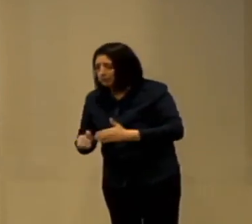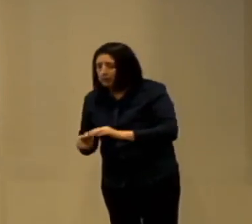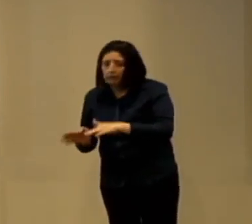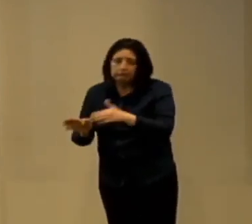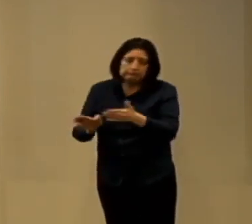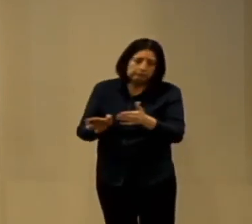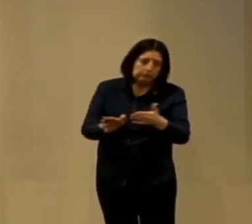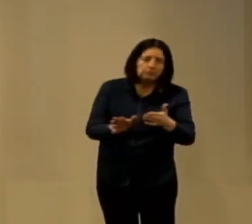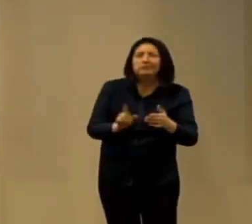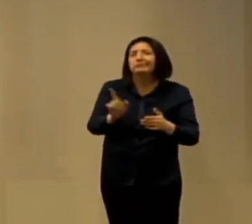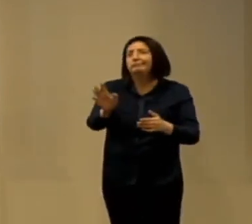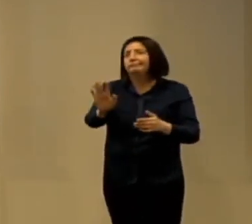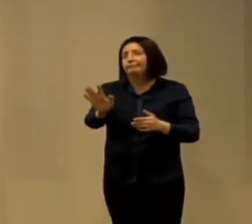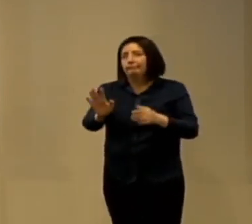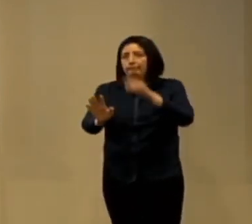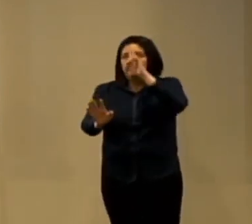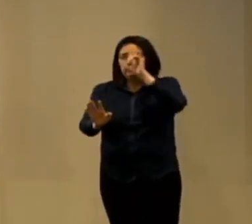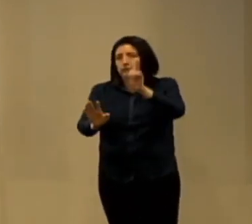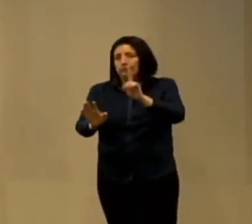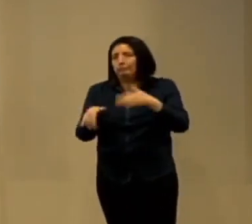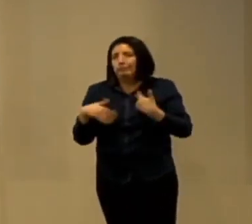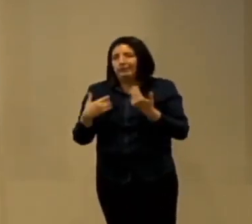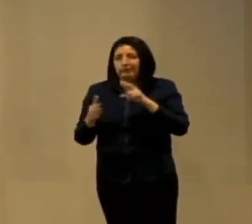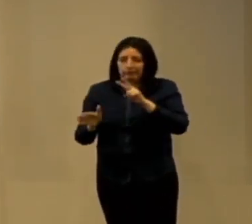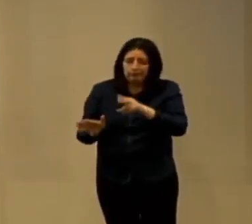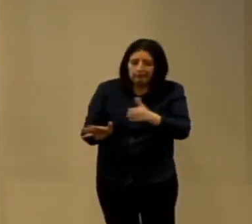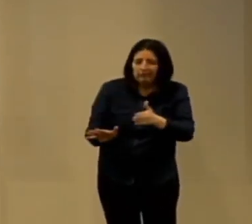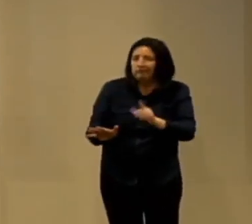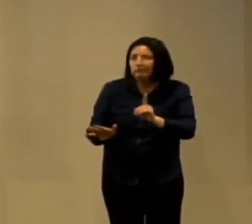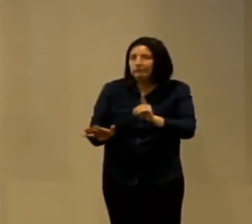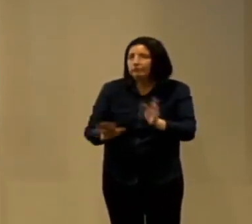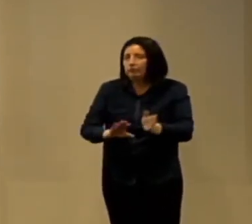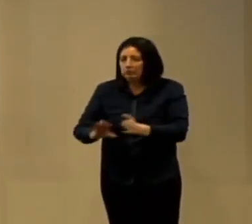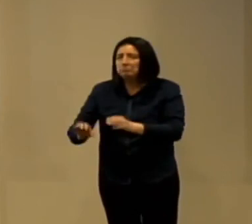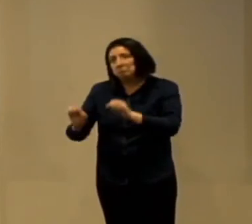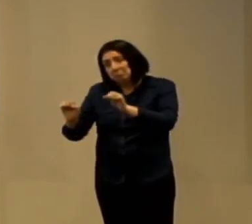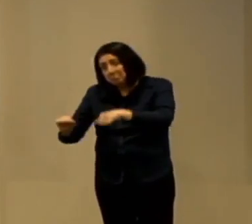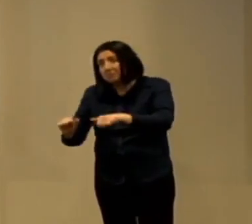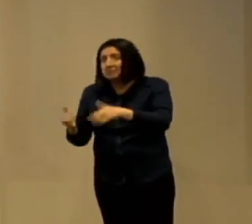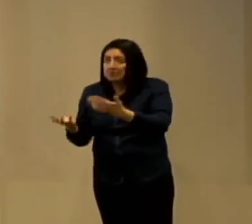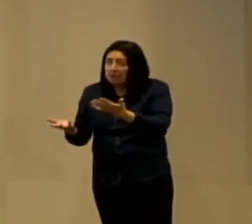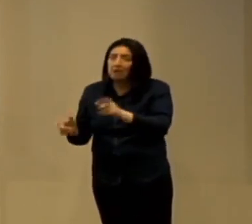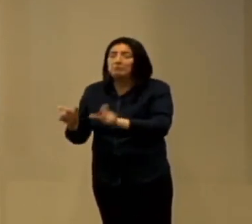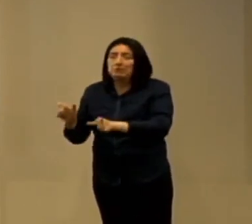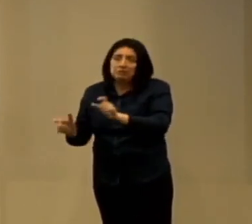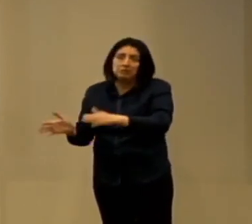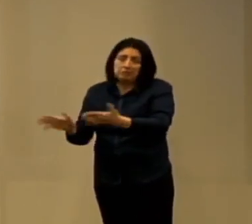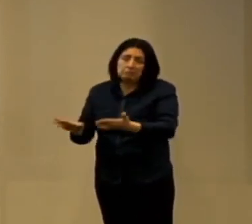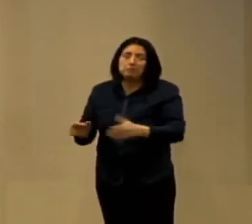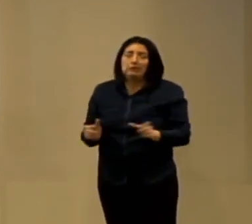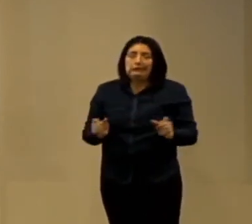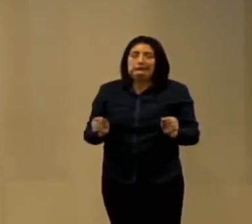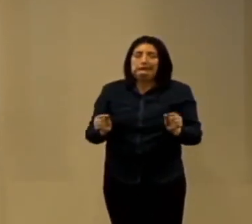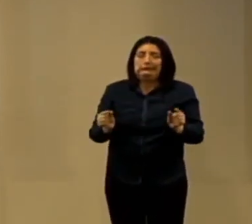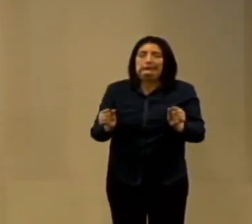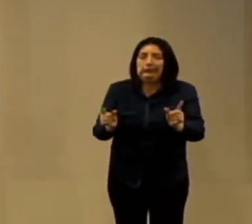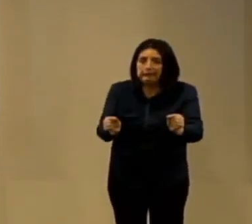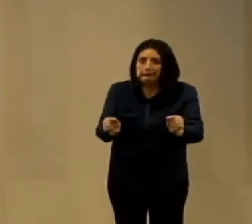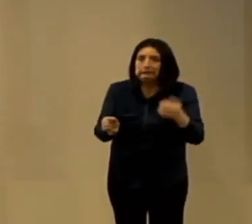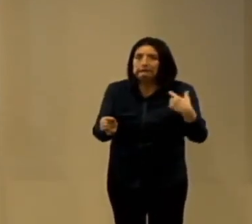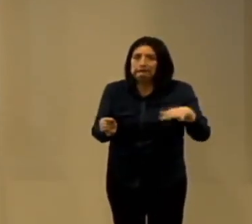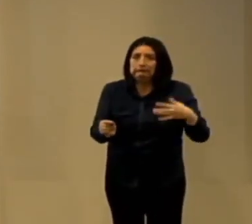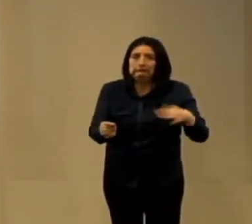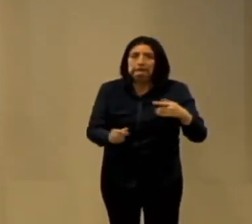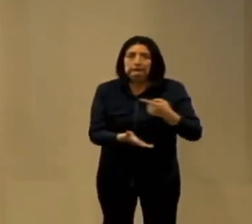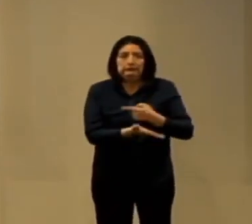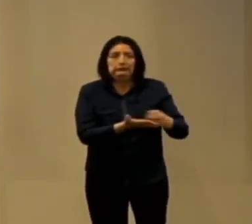etcétera. Ya el Perú ya no está en esa condición. Tiene todavía gente que se muere. El cáncer es uno de ellos, lo han escuchado toda esta semana hablando de